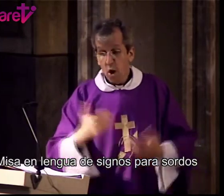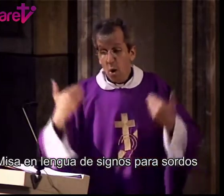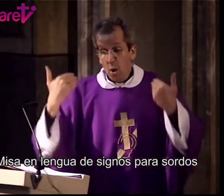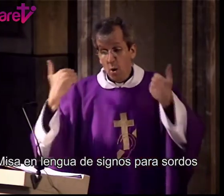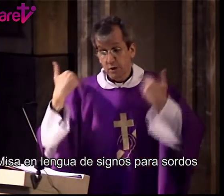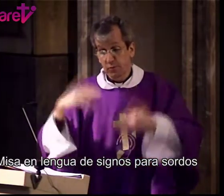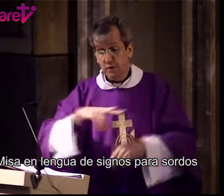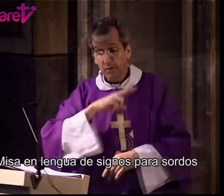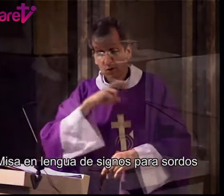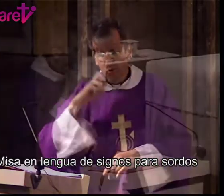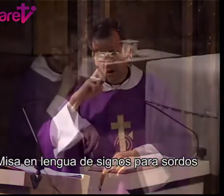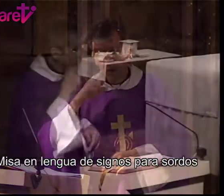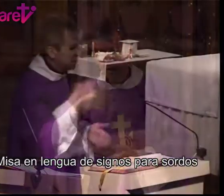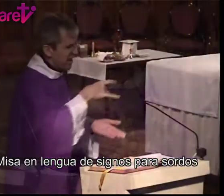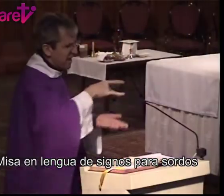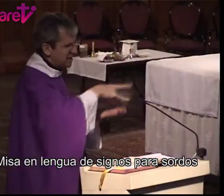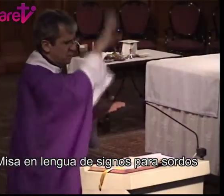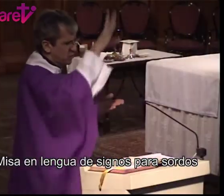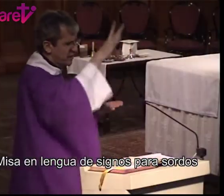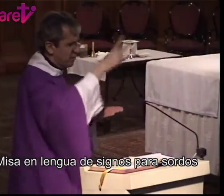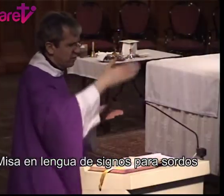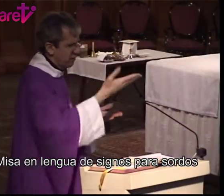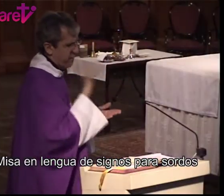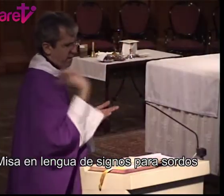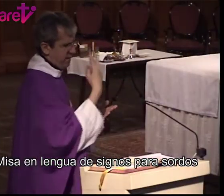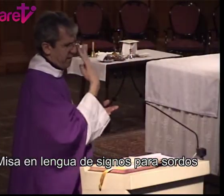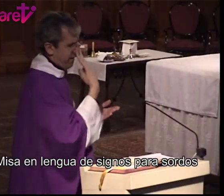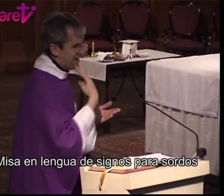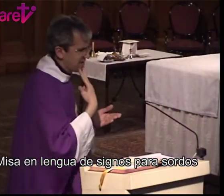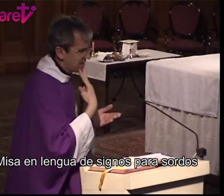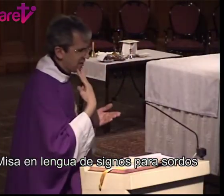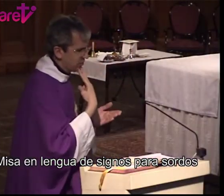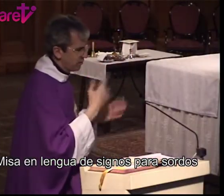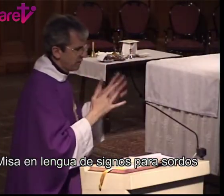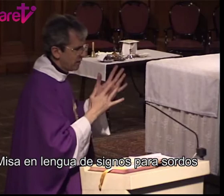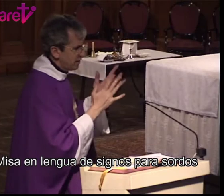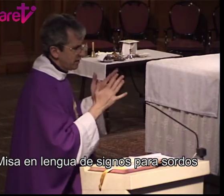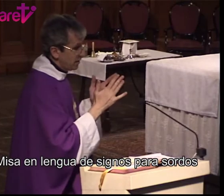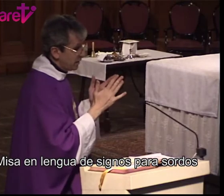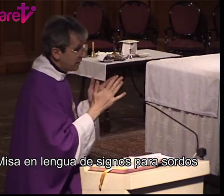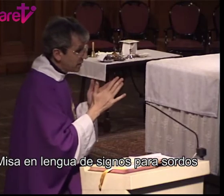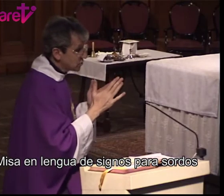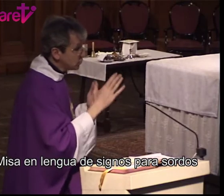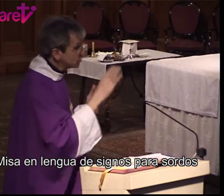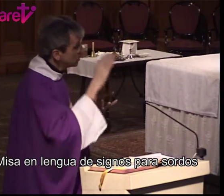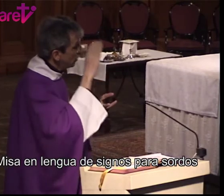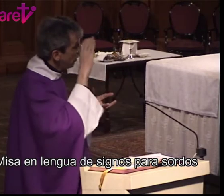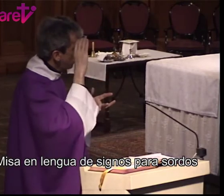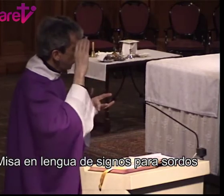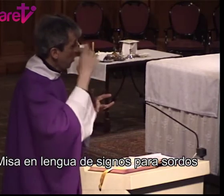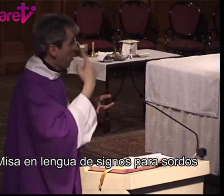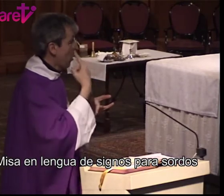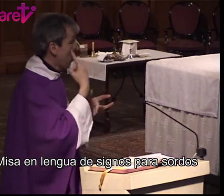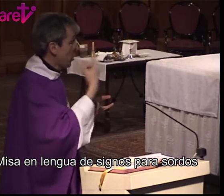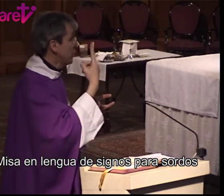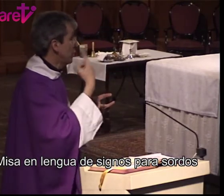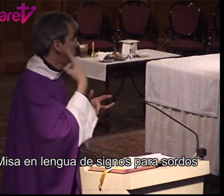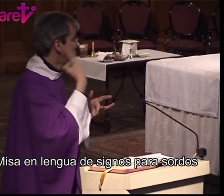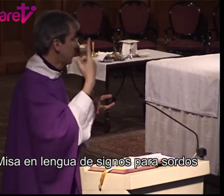Los responsables judíos expulsaron al ciego. Jesús oyó